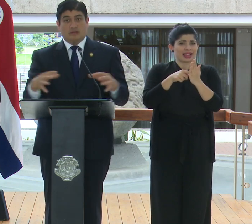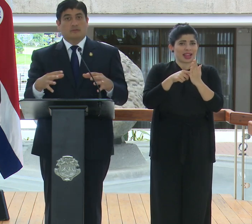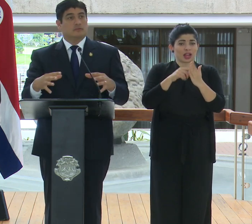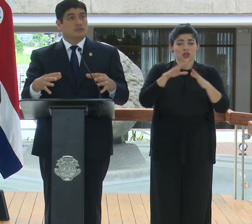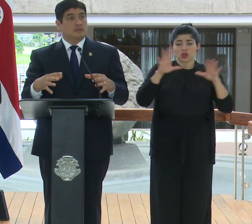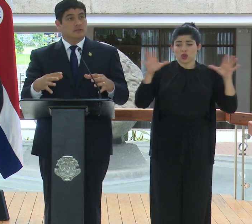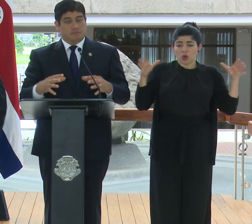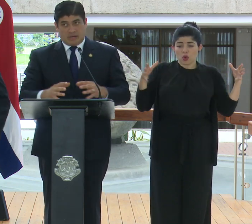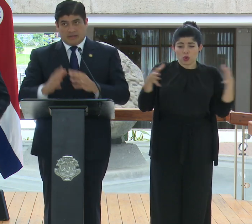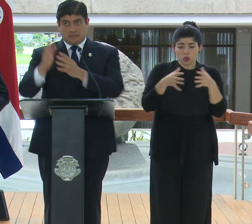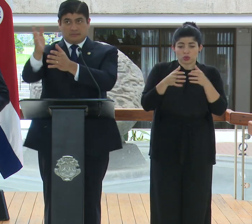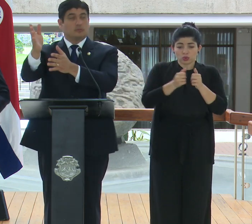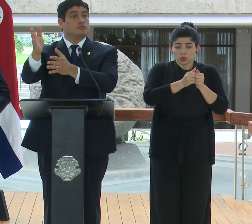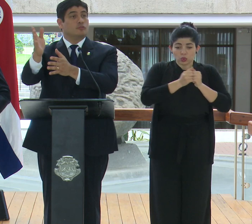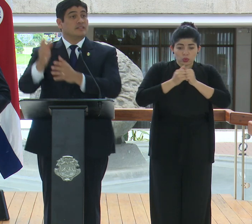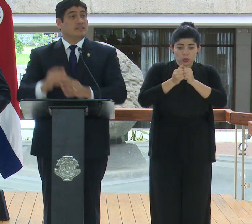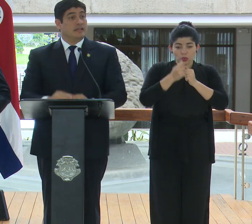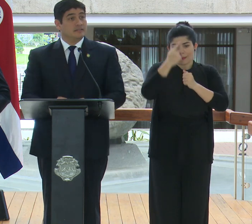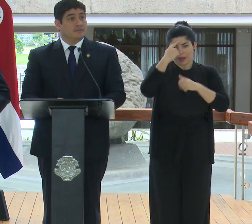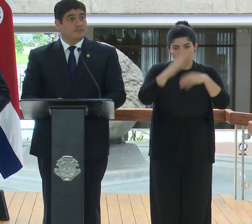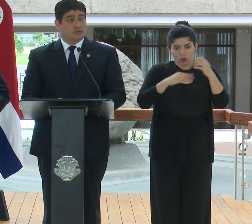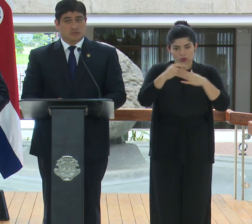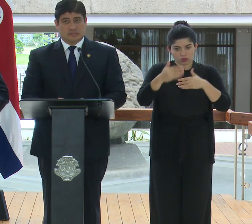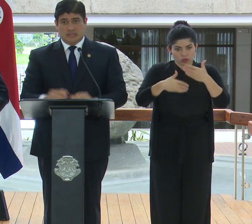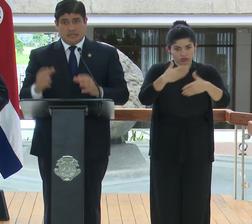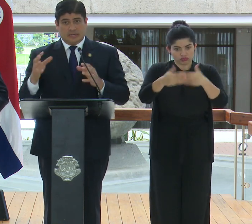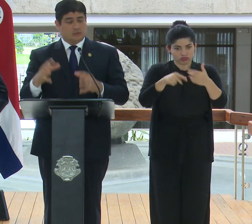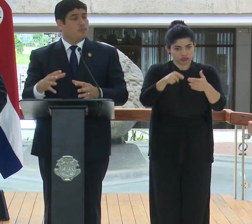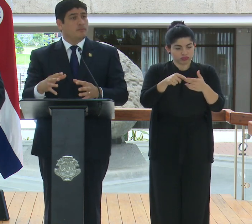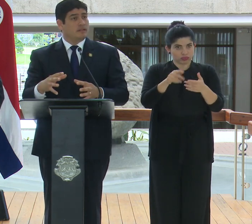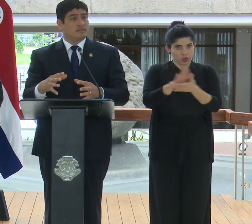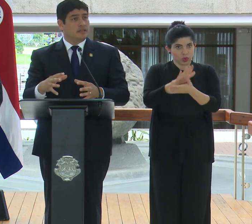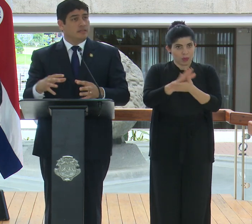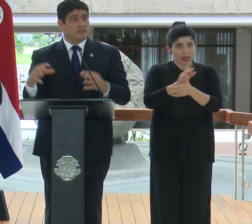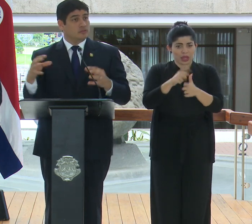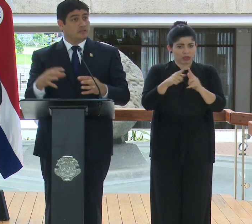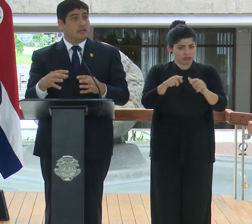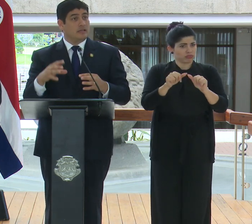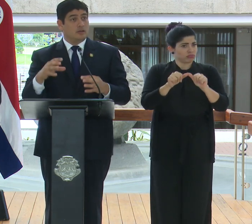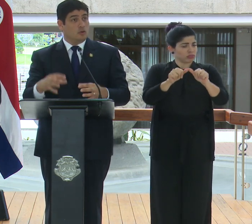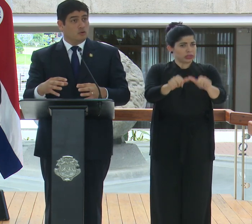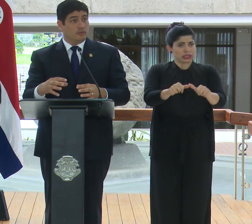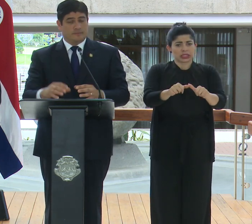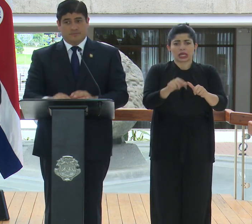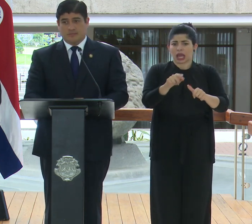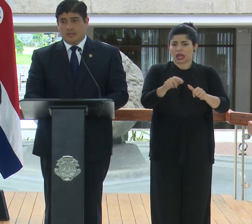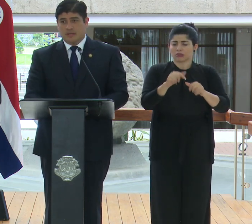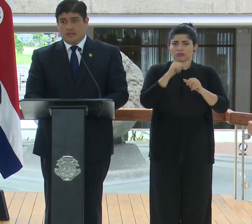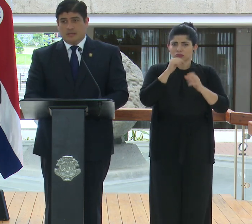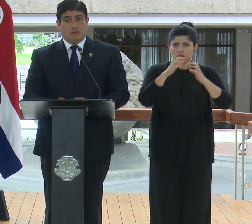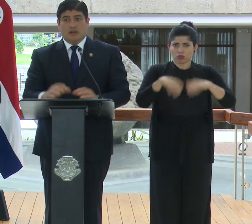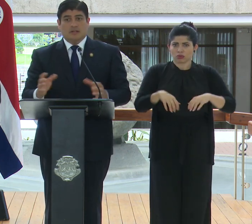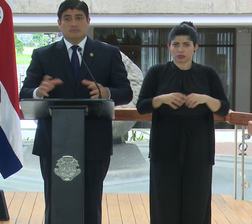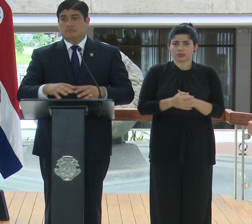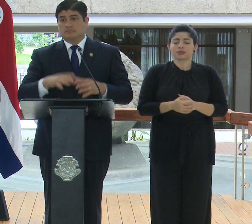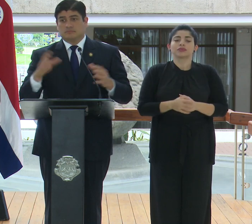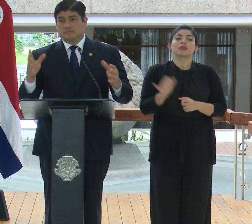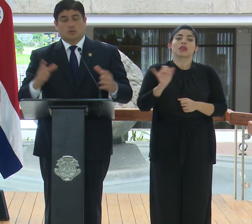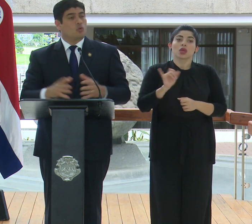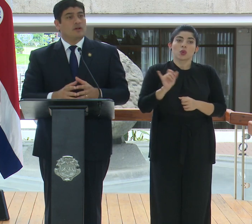hemos sumado para construir esa agenda. Entonces, eso permanece ahí y eso está incólume.